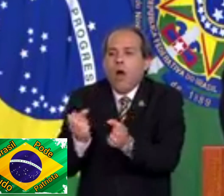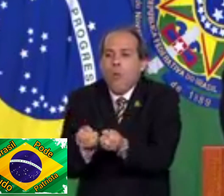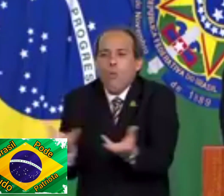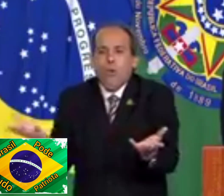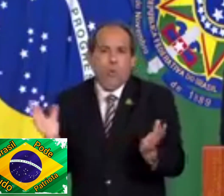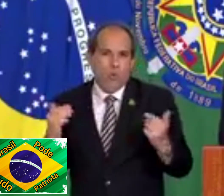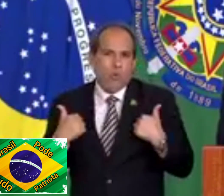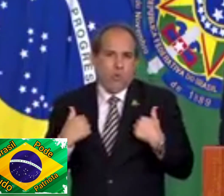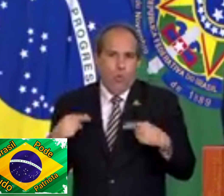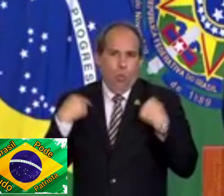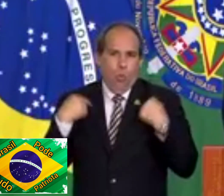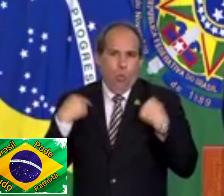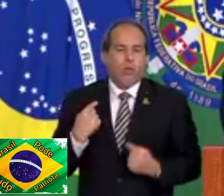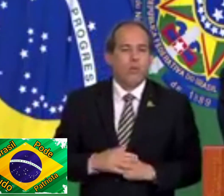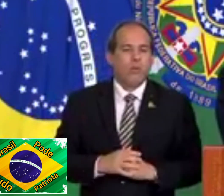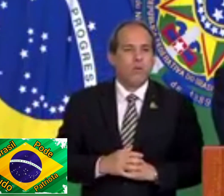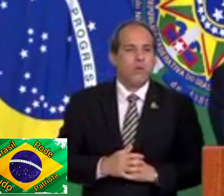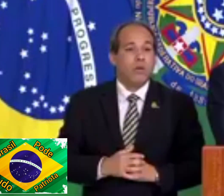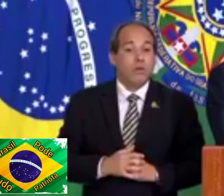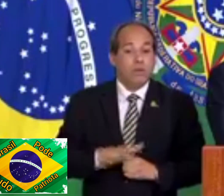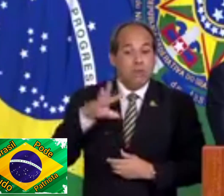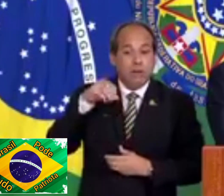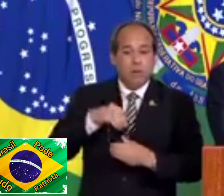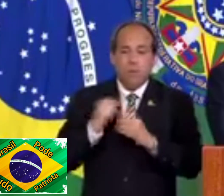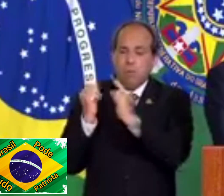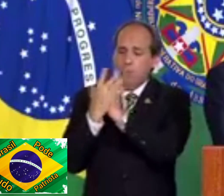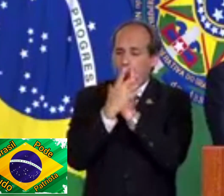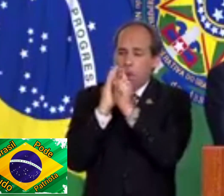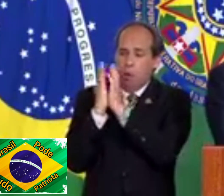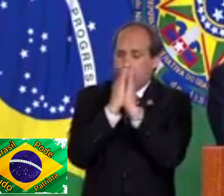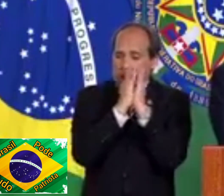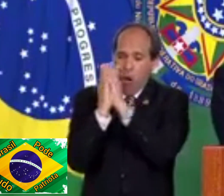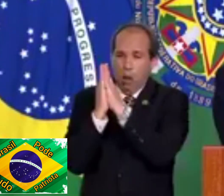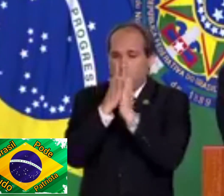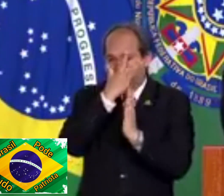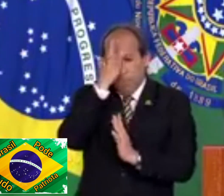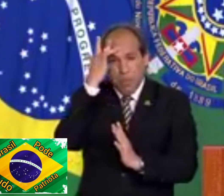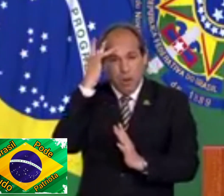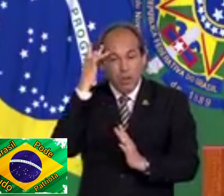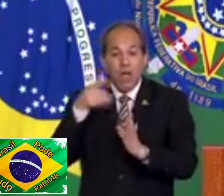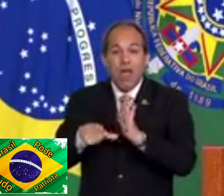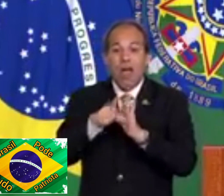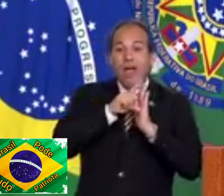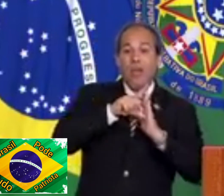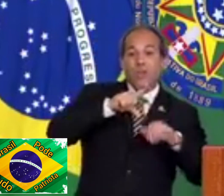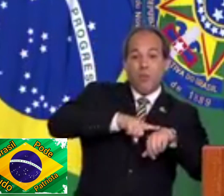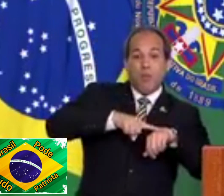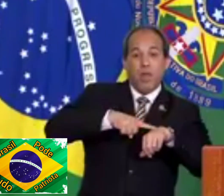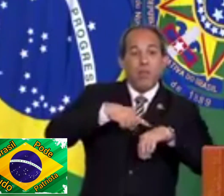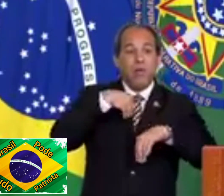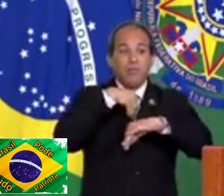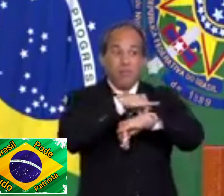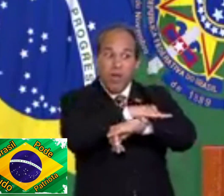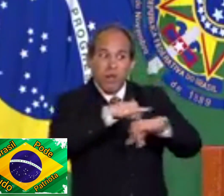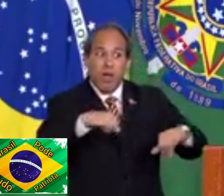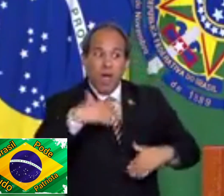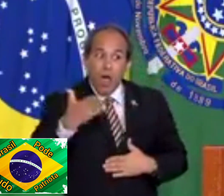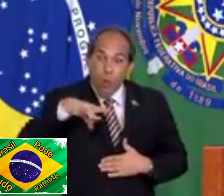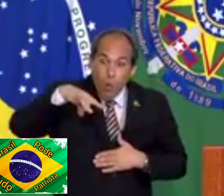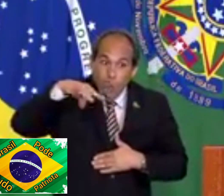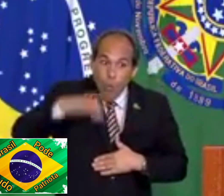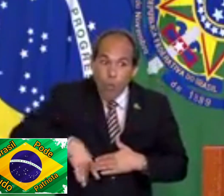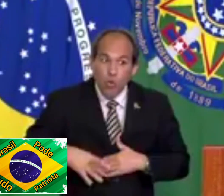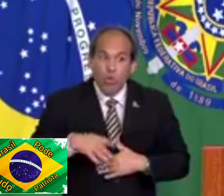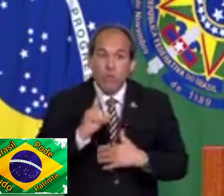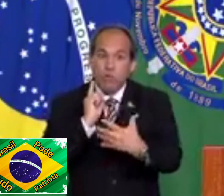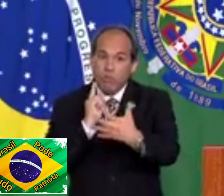E no meio da multidão, eu até havia falado momentos antes que seria a última vez que ia enfrentar a